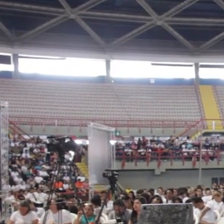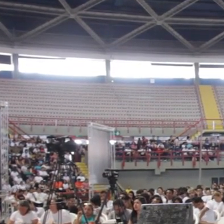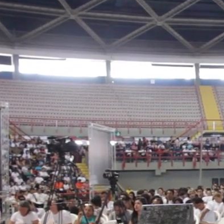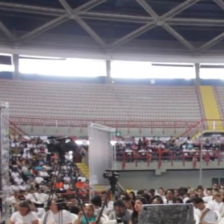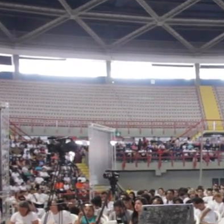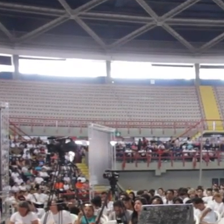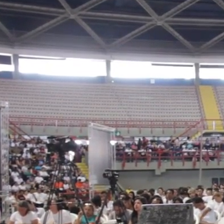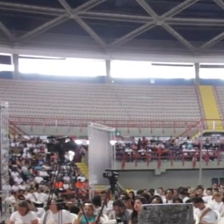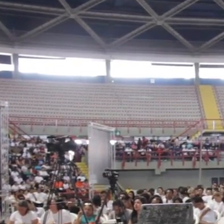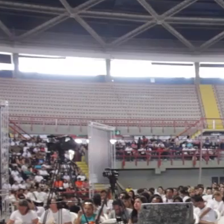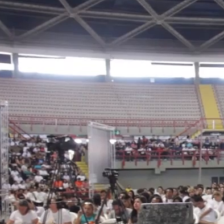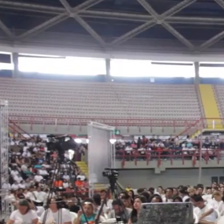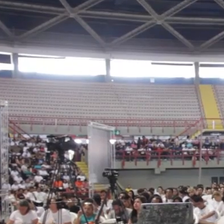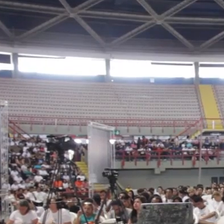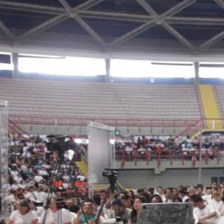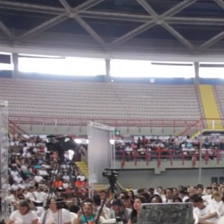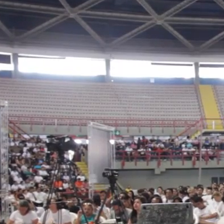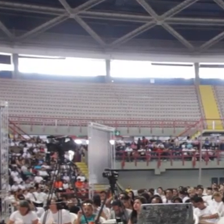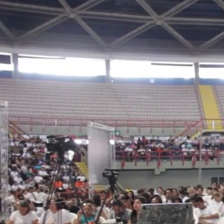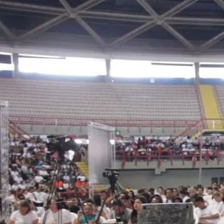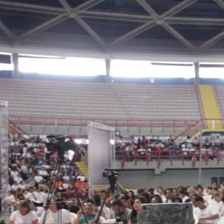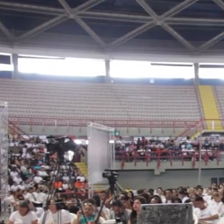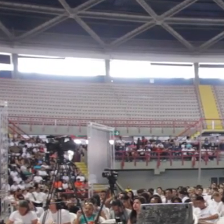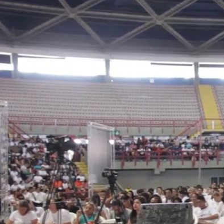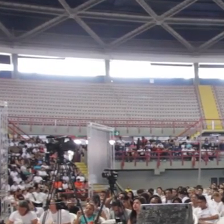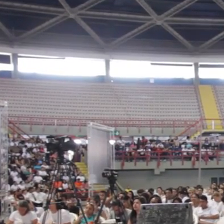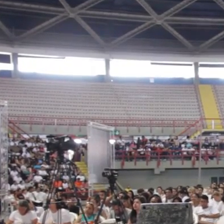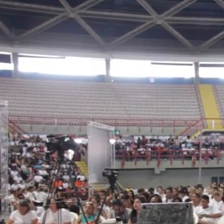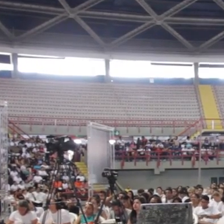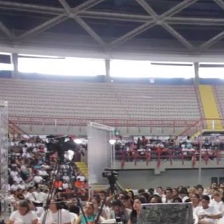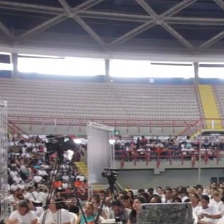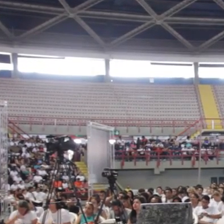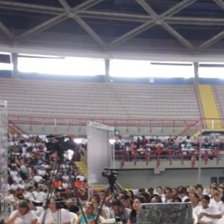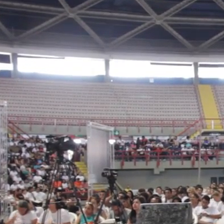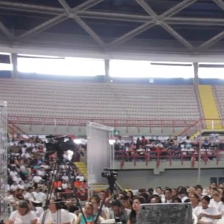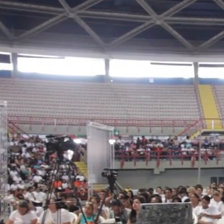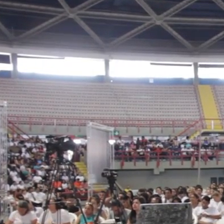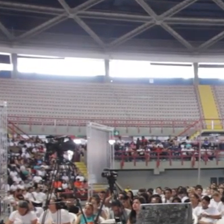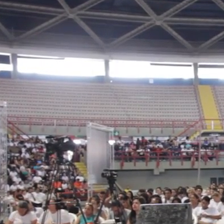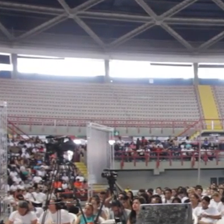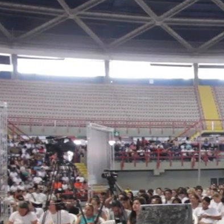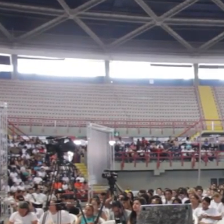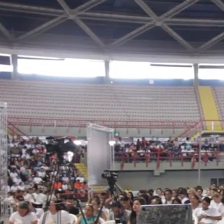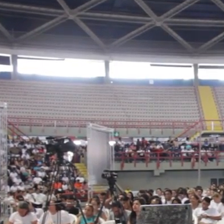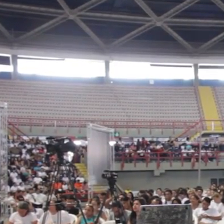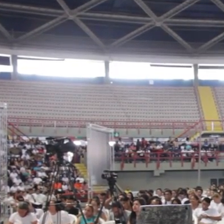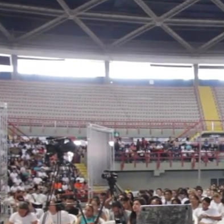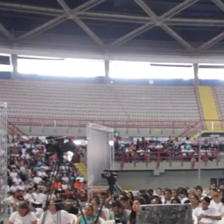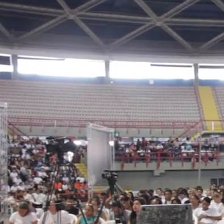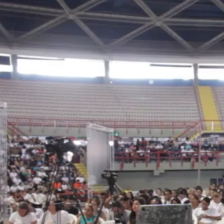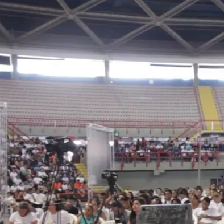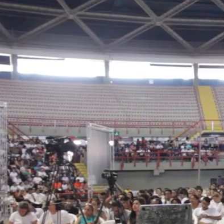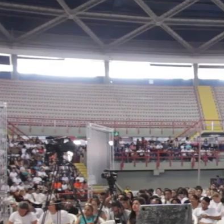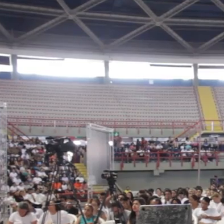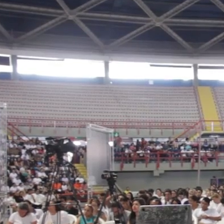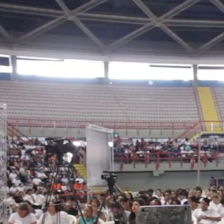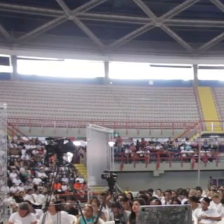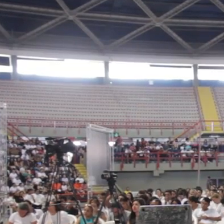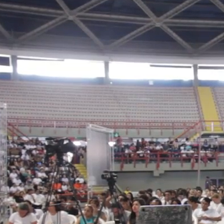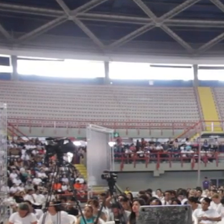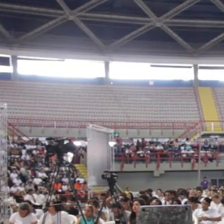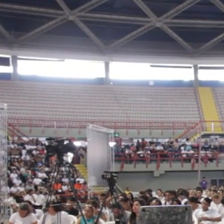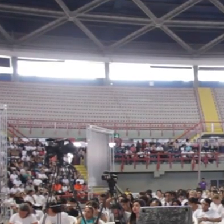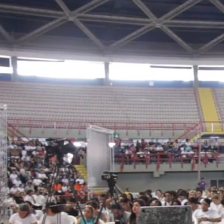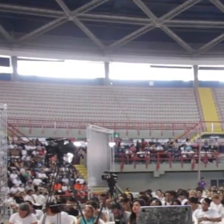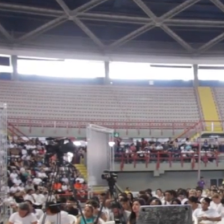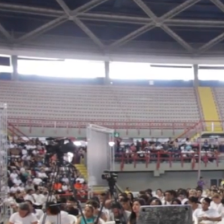são produtivos, menos pessoas estão dirigindo alcoolizadas. Os efeitos da lei seca reduziram o número de